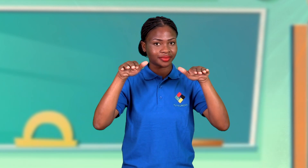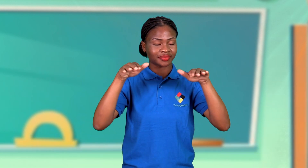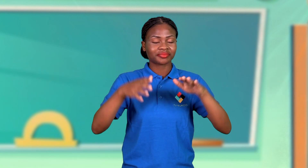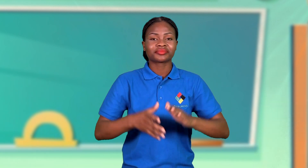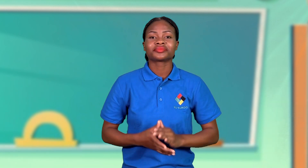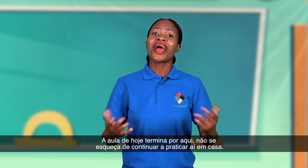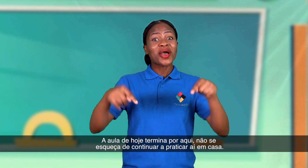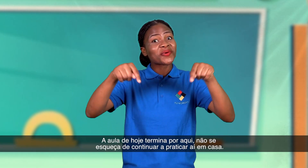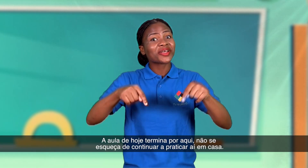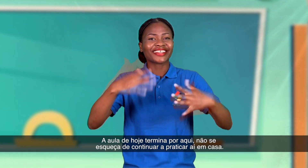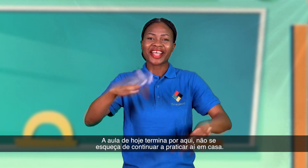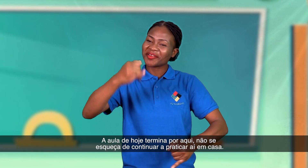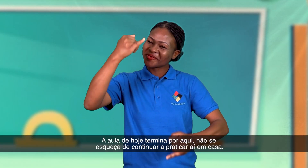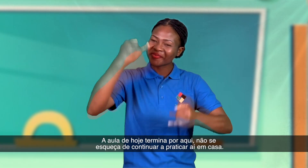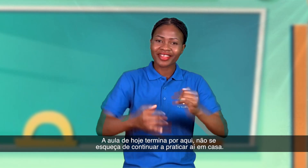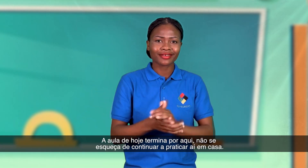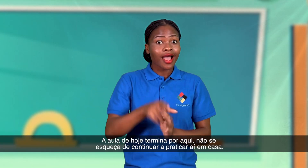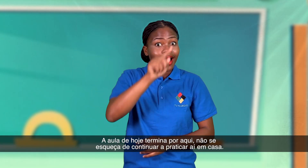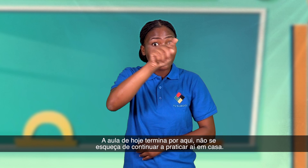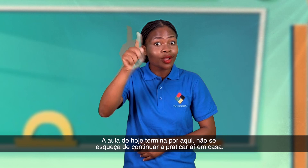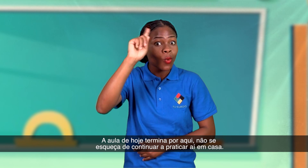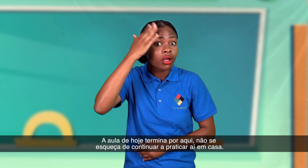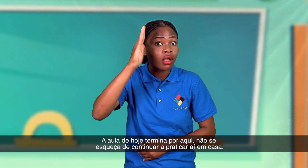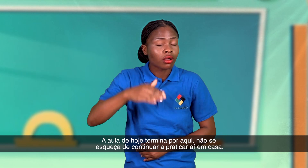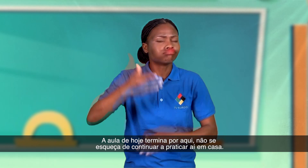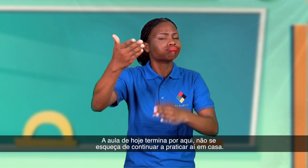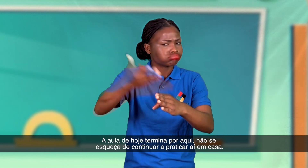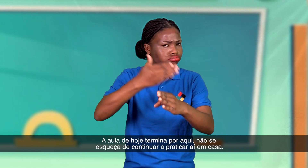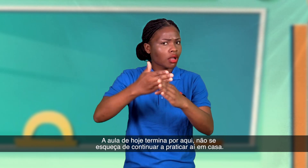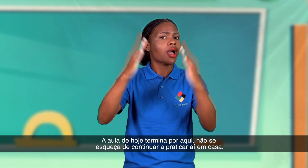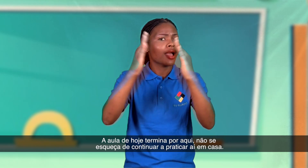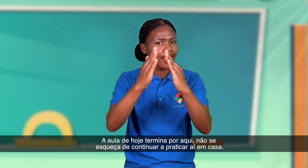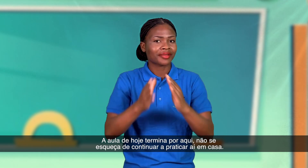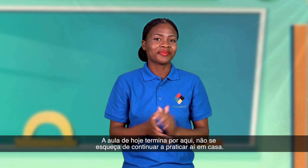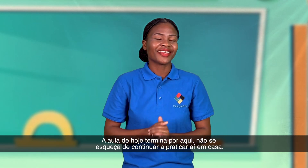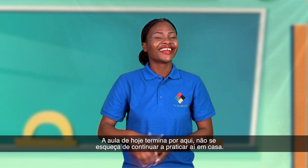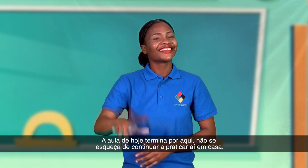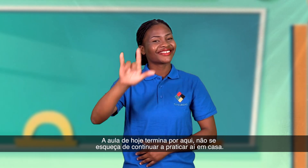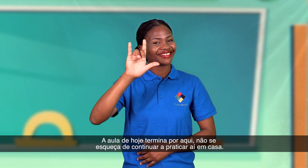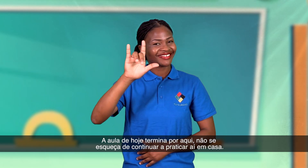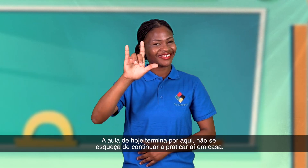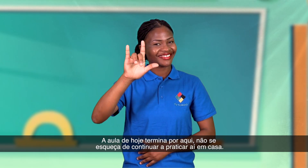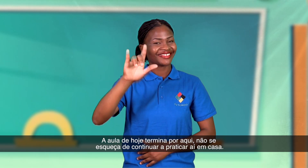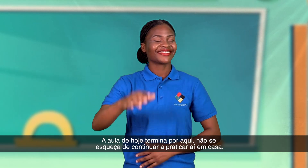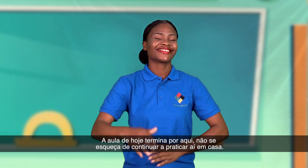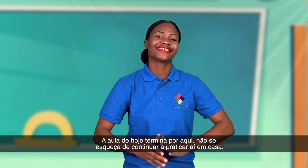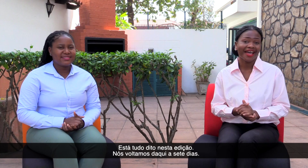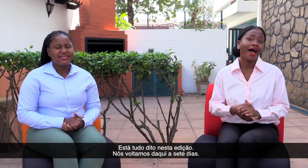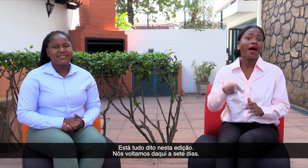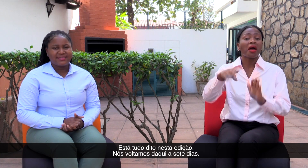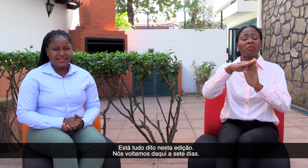Zimbábue. A aula de hoje termina por aqui. Não se esqueça de continuar a praticar aí em casa.